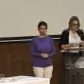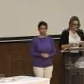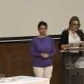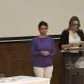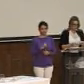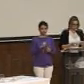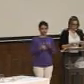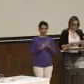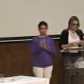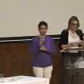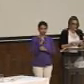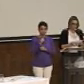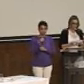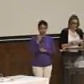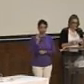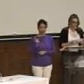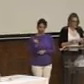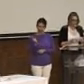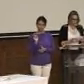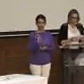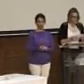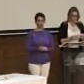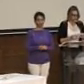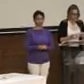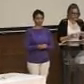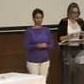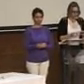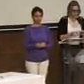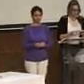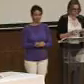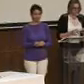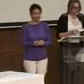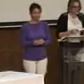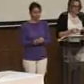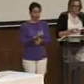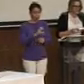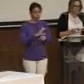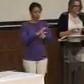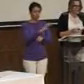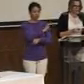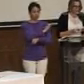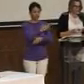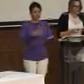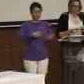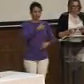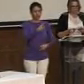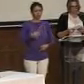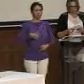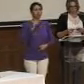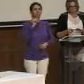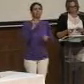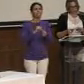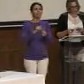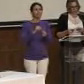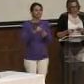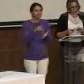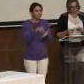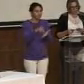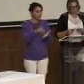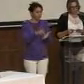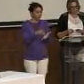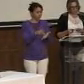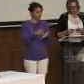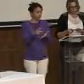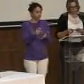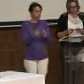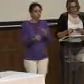Tema da pergunta. Curso técnico em serviço público. O que será feito efetivamente para que